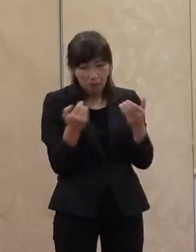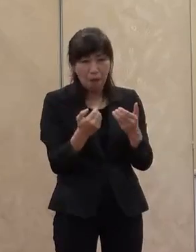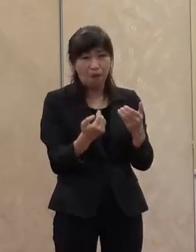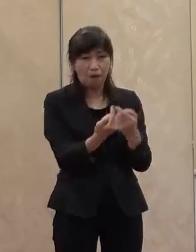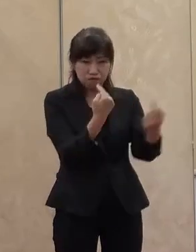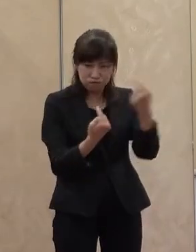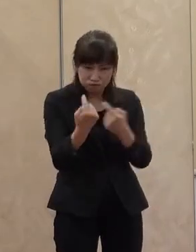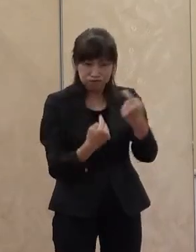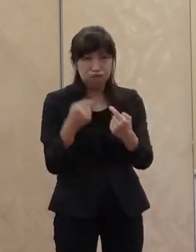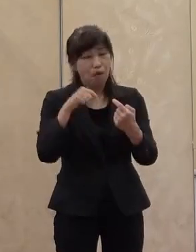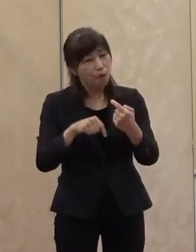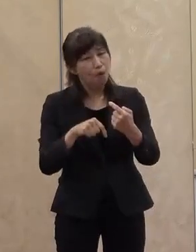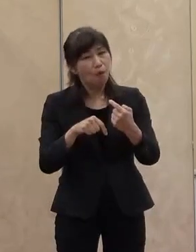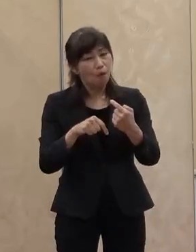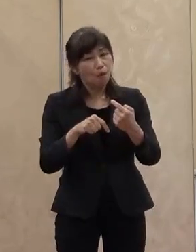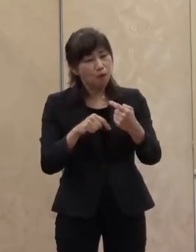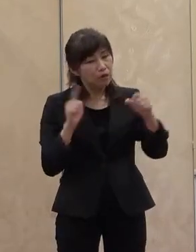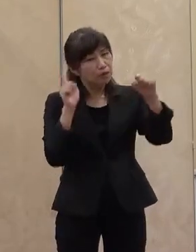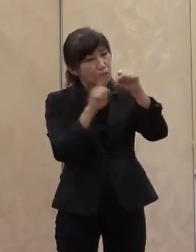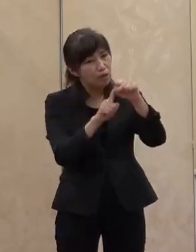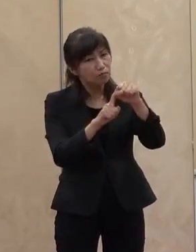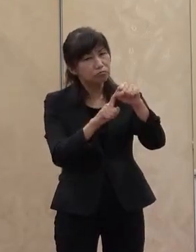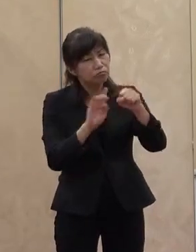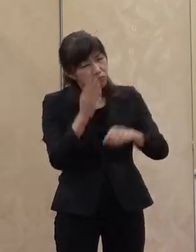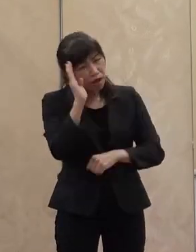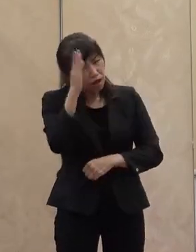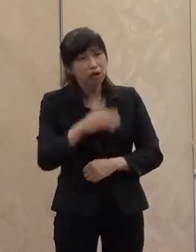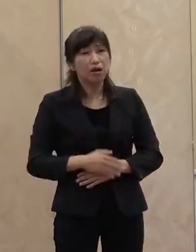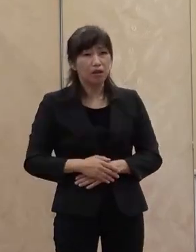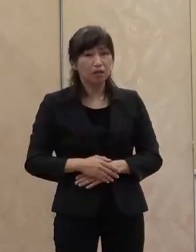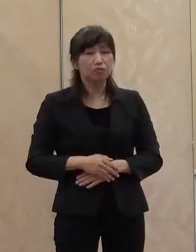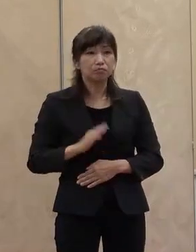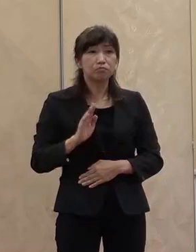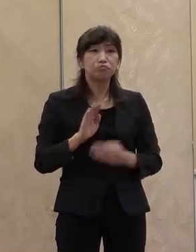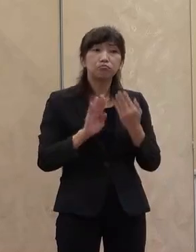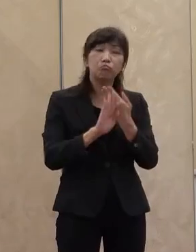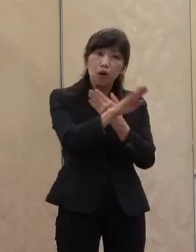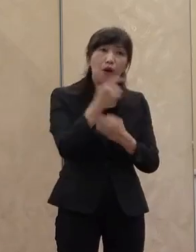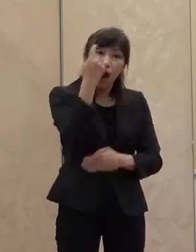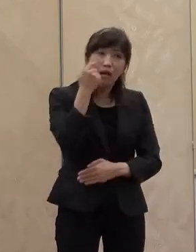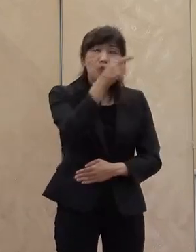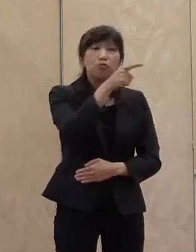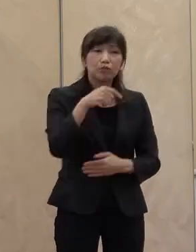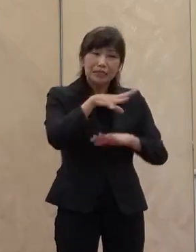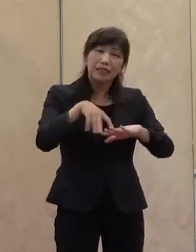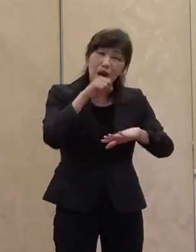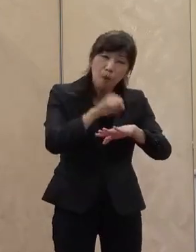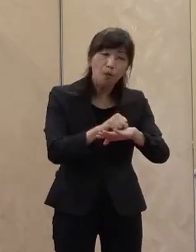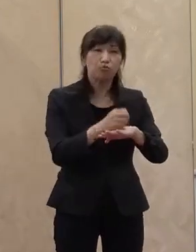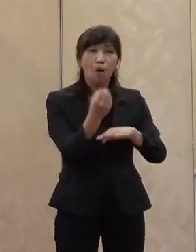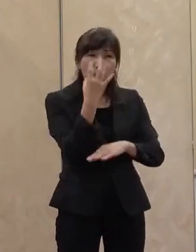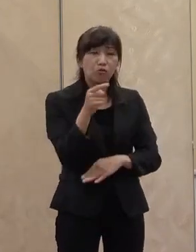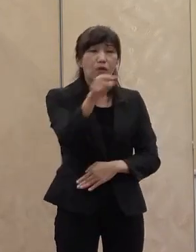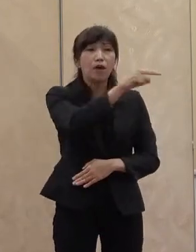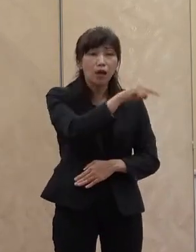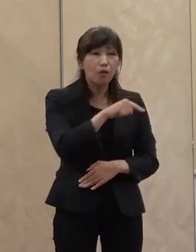際金融都市を目指せてました。シンガポールとか香港みたいな税制も全然あっちの方が有利ですしね、